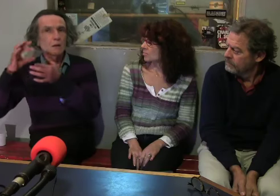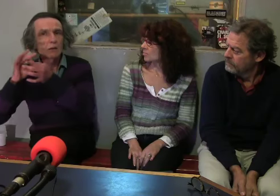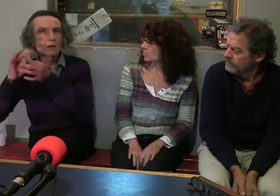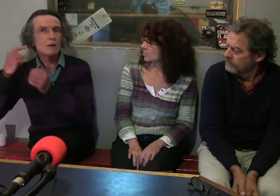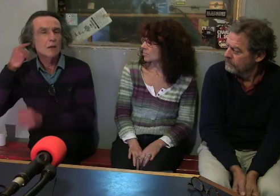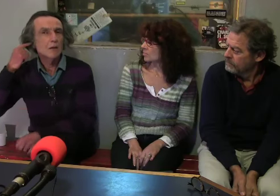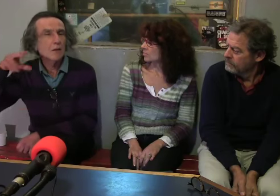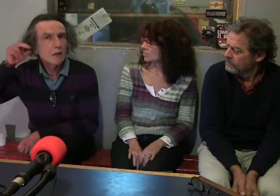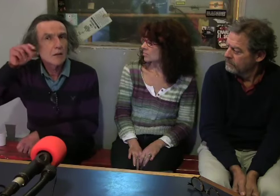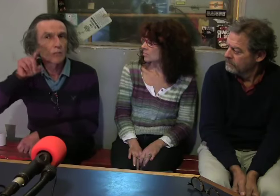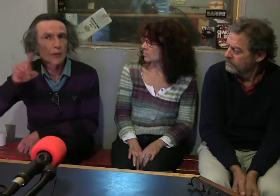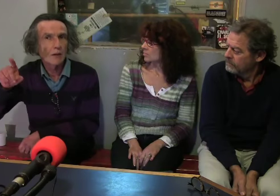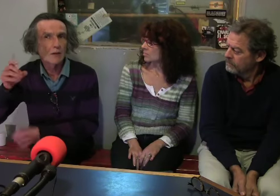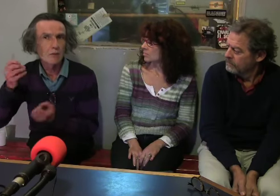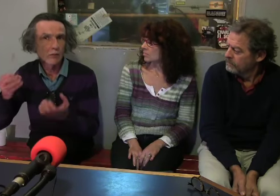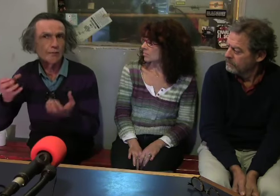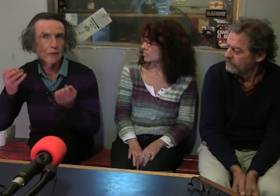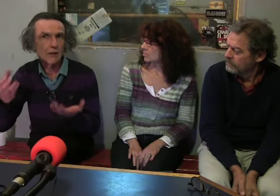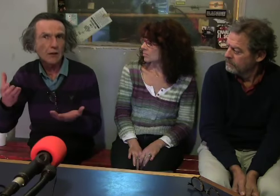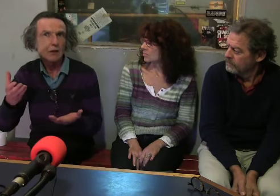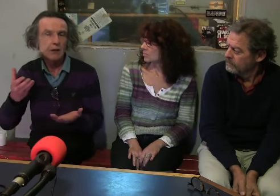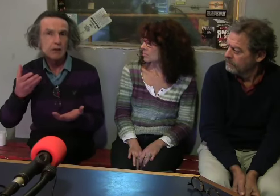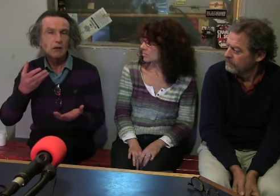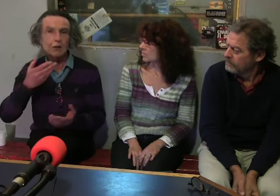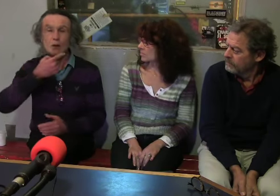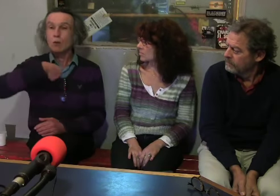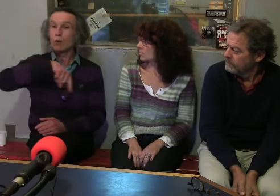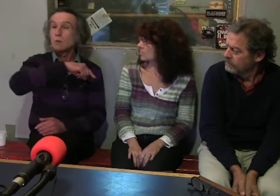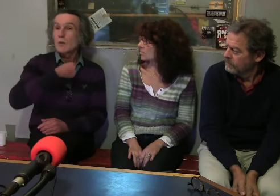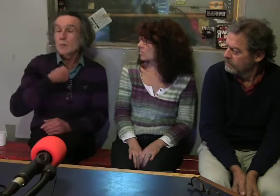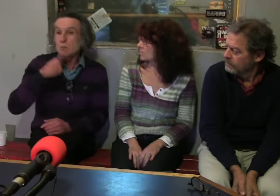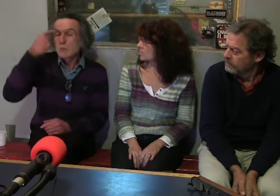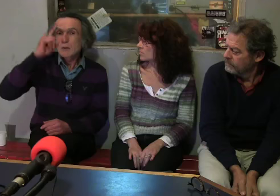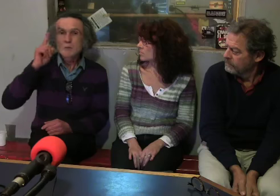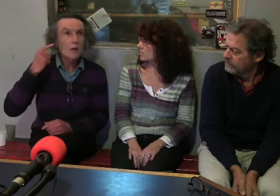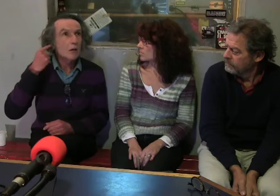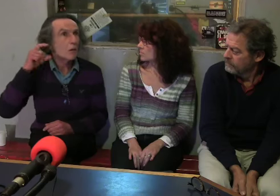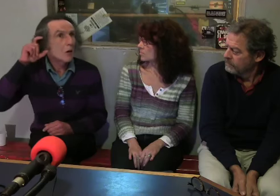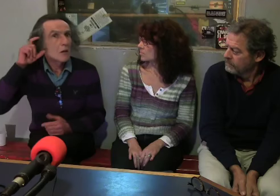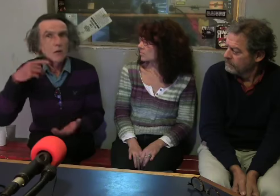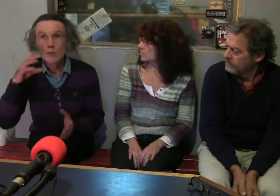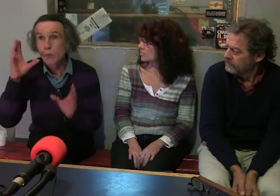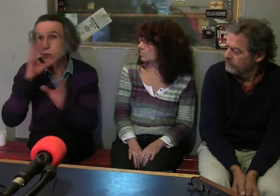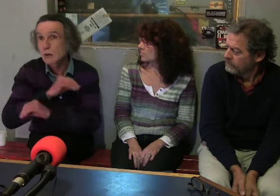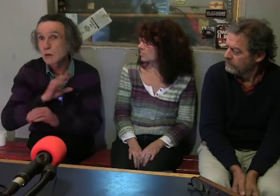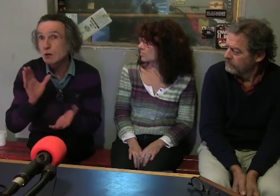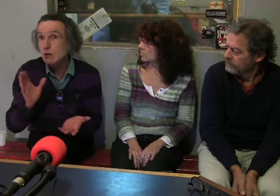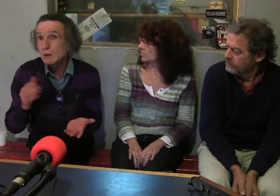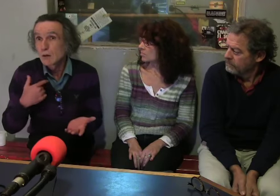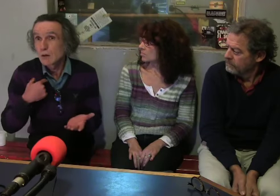fait, il renvoie au fait de ne pas entendre, pour les entendants. pour nous, on pense pas à l'oreille. Enfin,